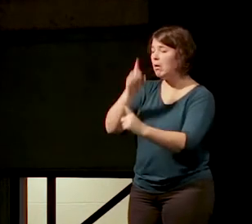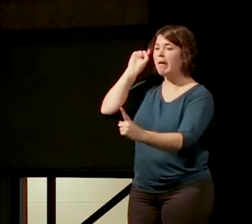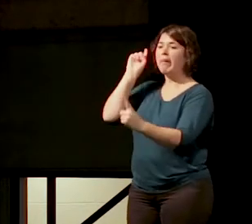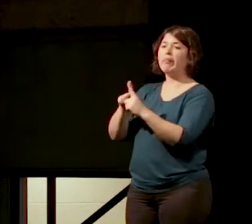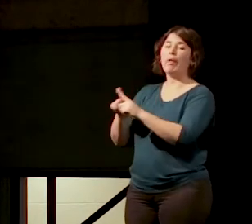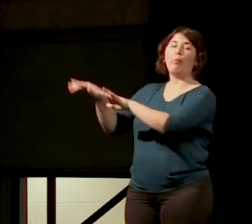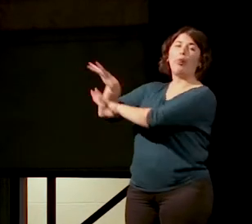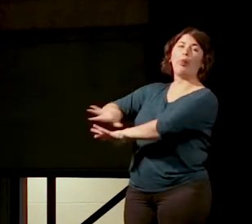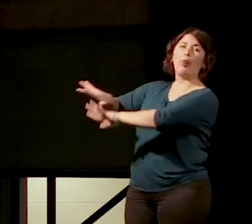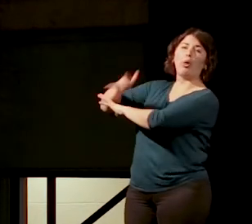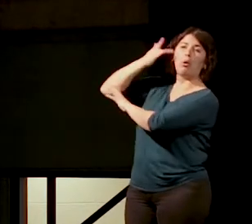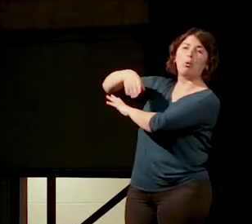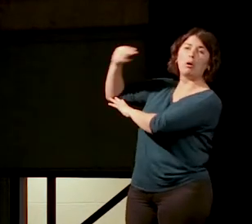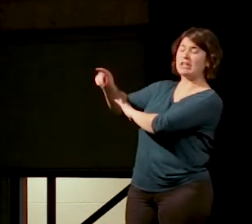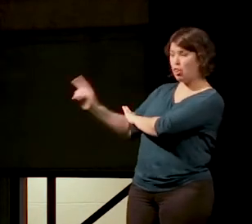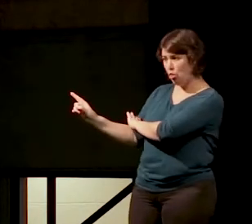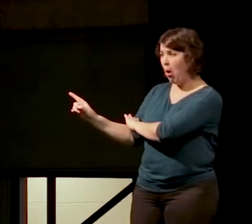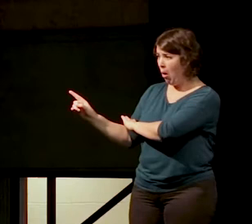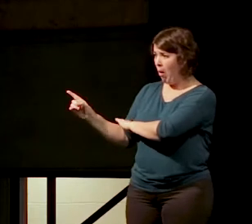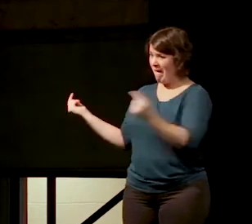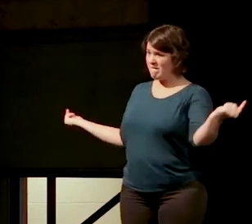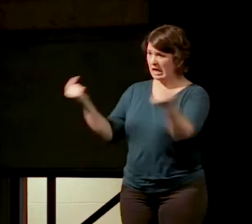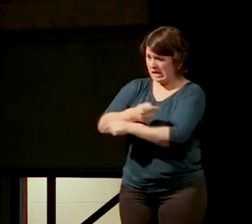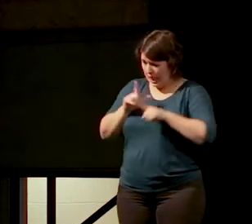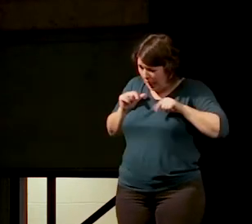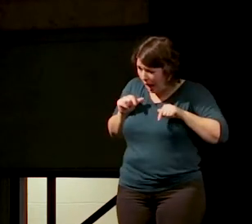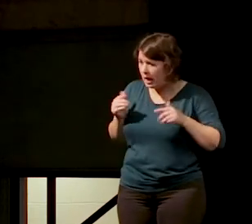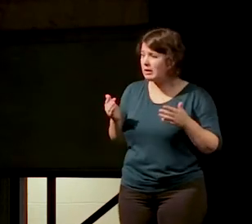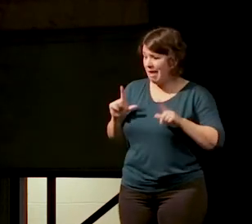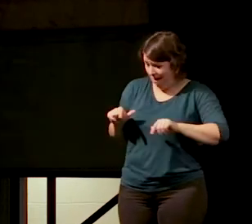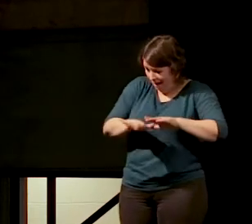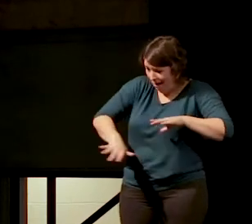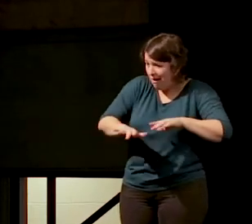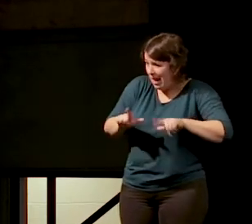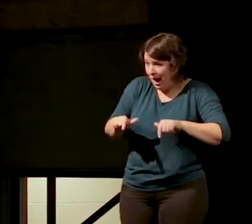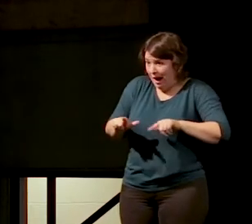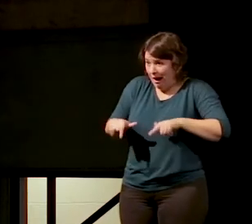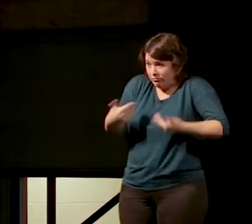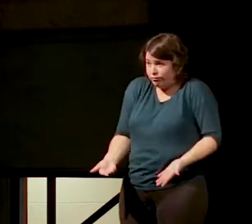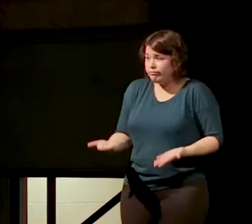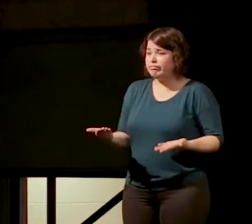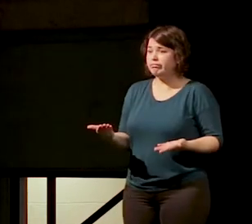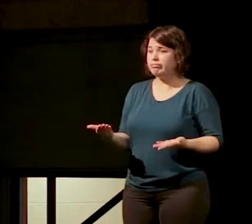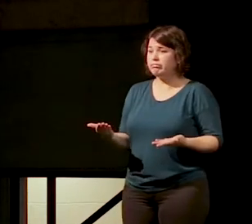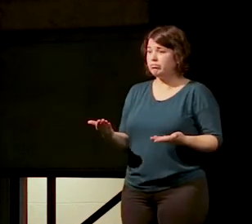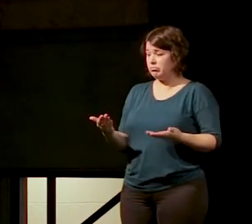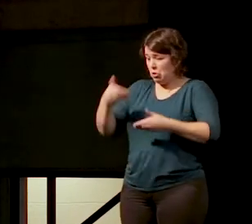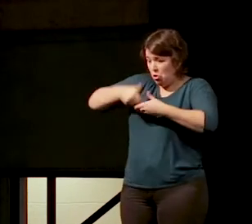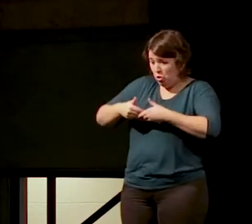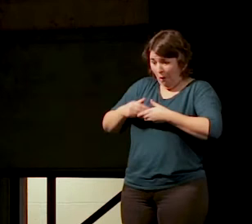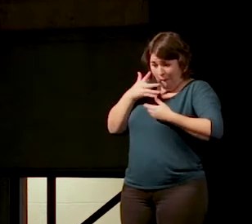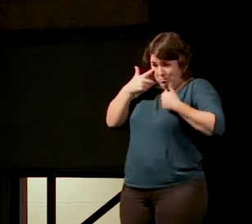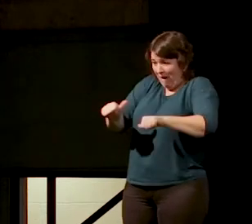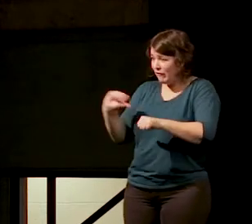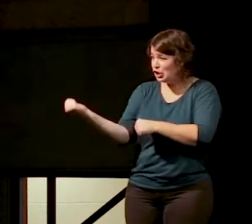lointain, anonyme, national. C'est tout le contraire. C'est là, là, présent, derrière nos murs, sous nos